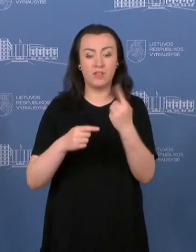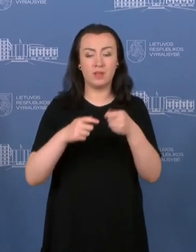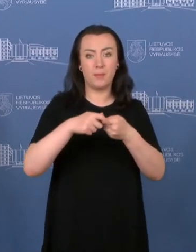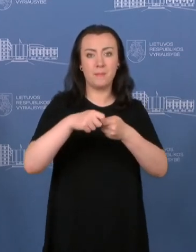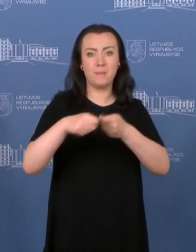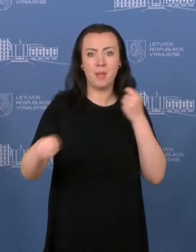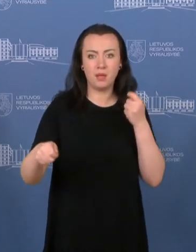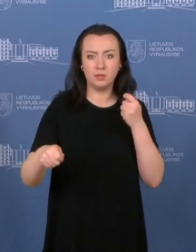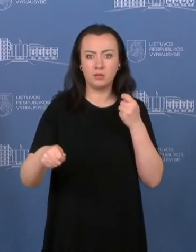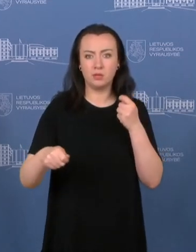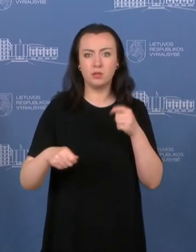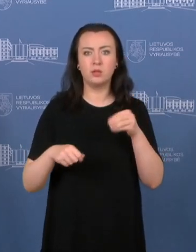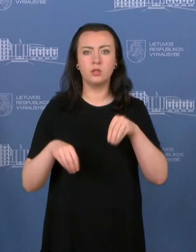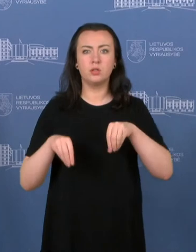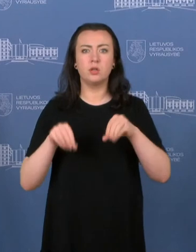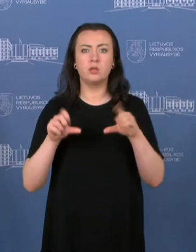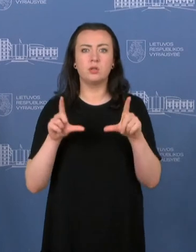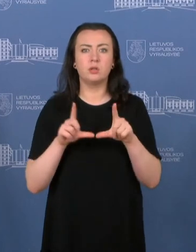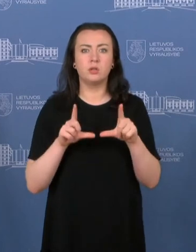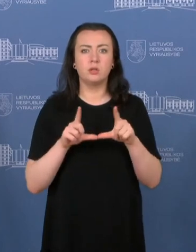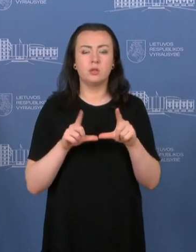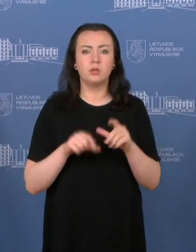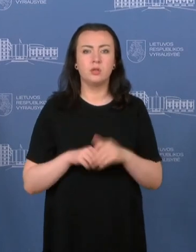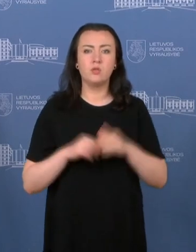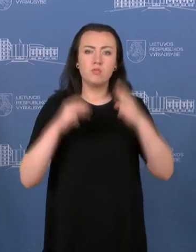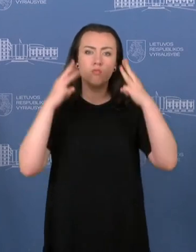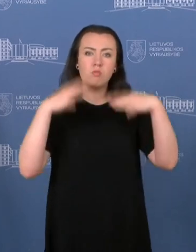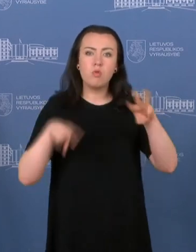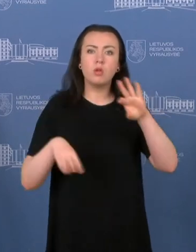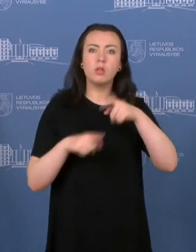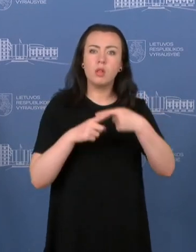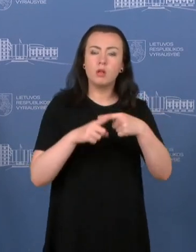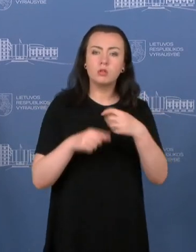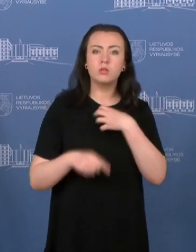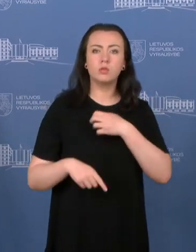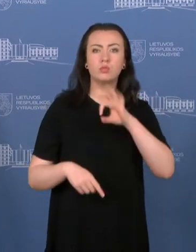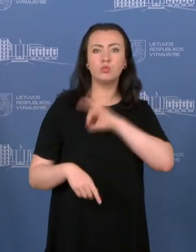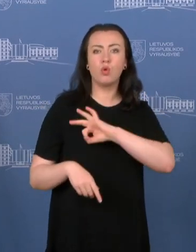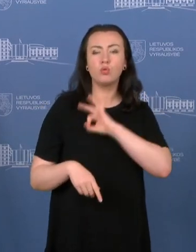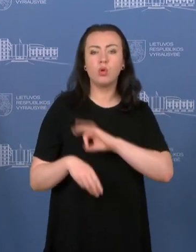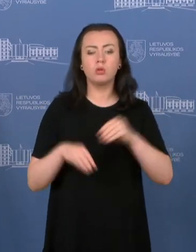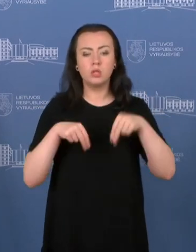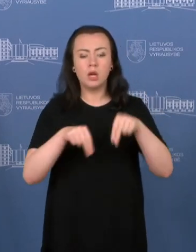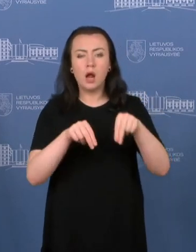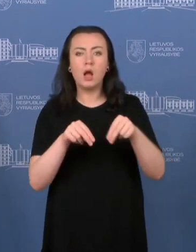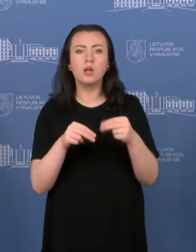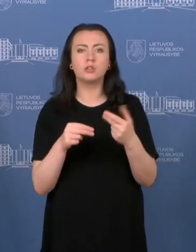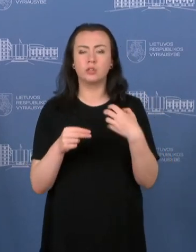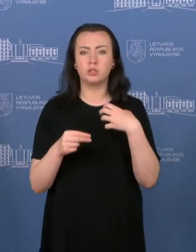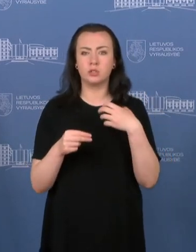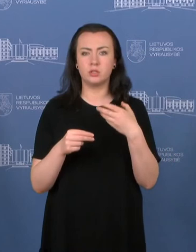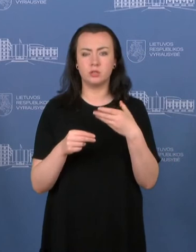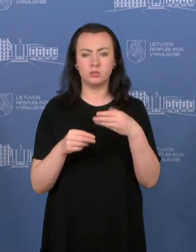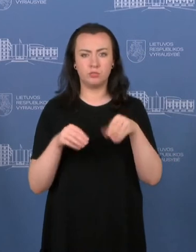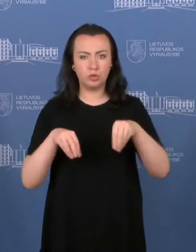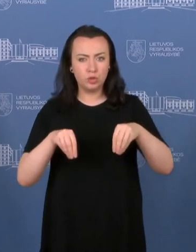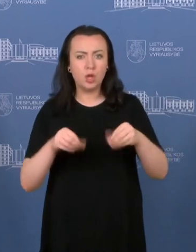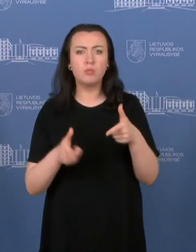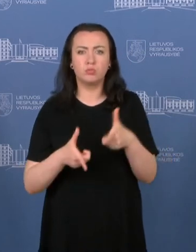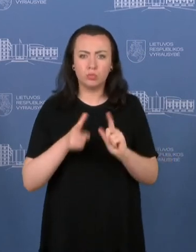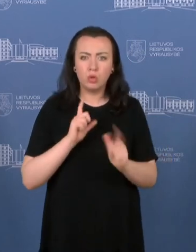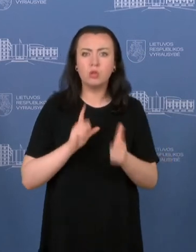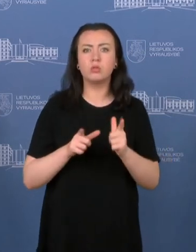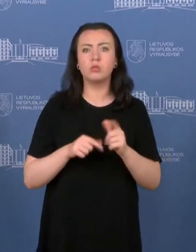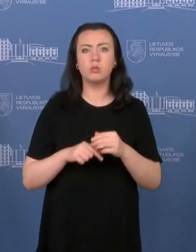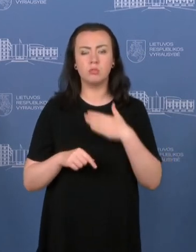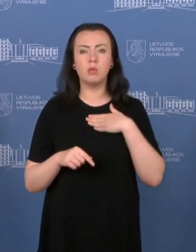tvariai naudodami žemės ūkyje į modernes technologijas, naudodami trašas, kurios susigeria į žemę, o neišgaruoja,